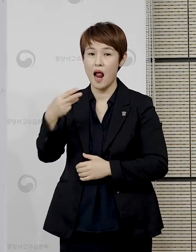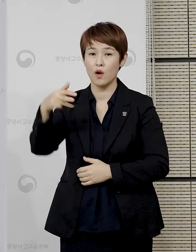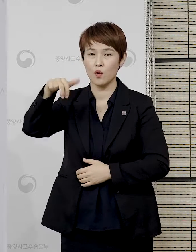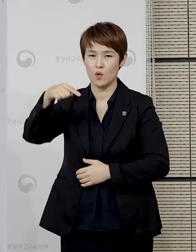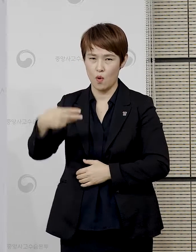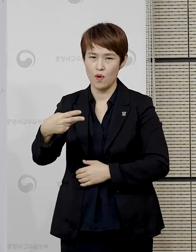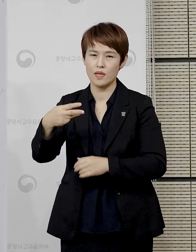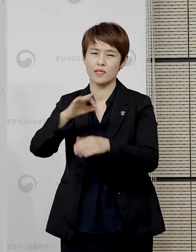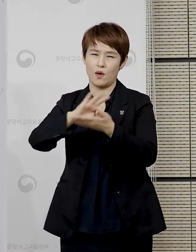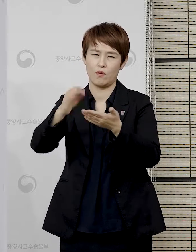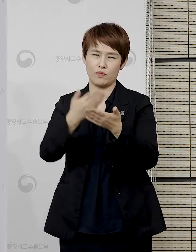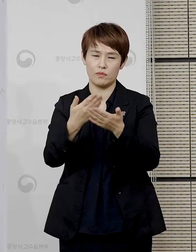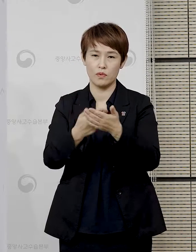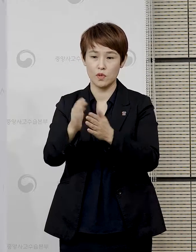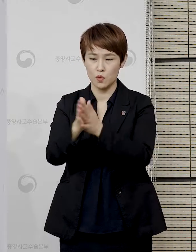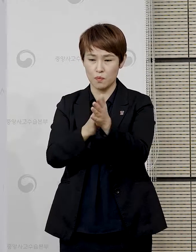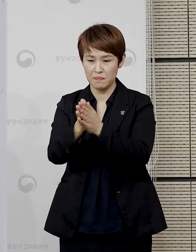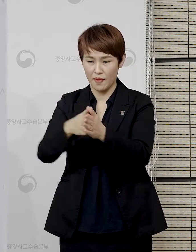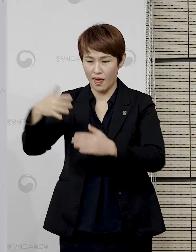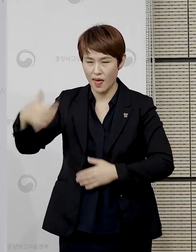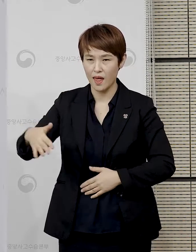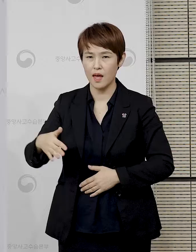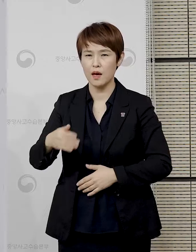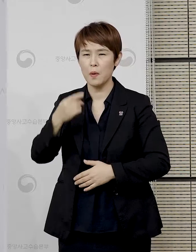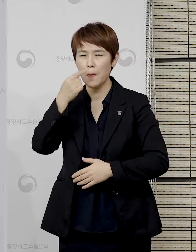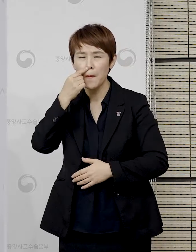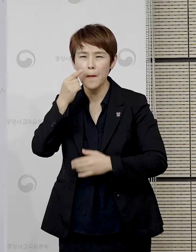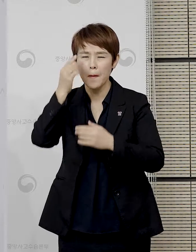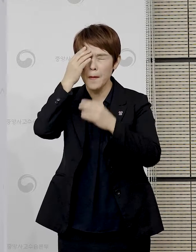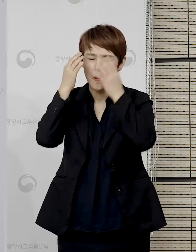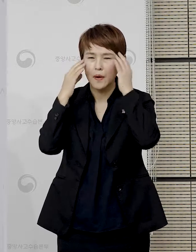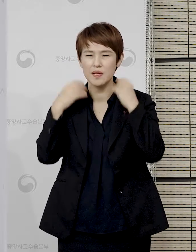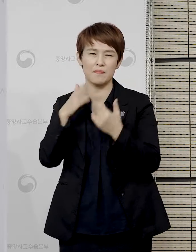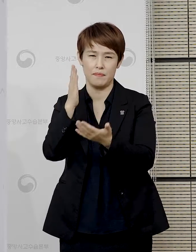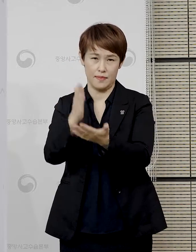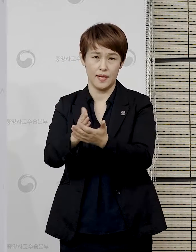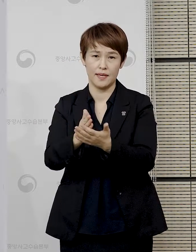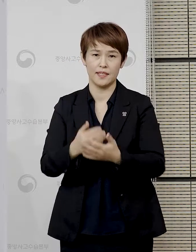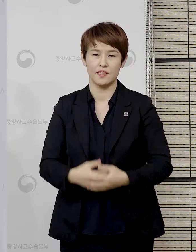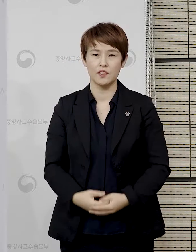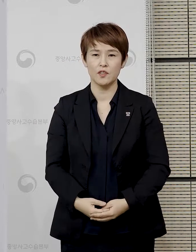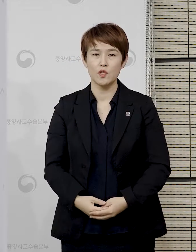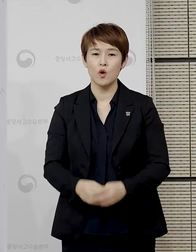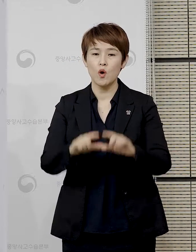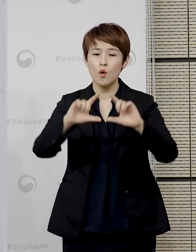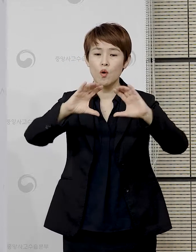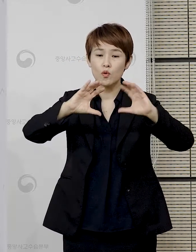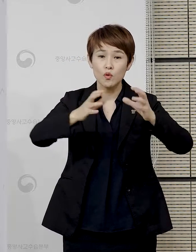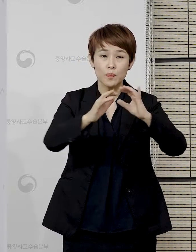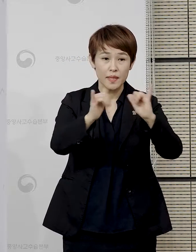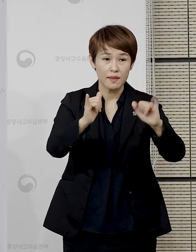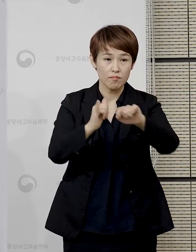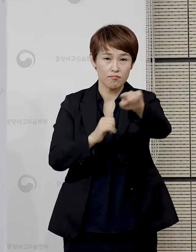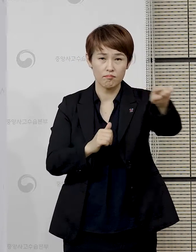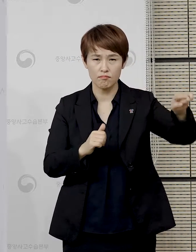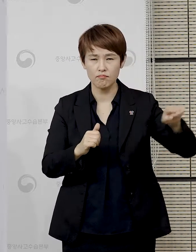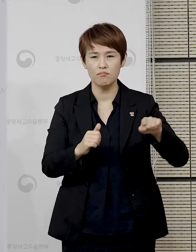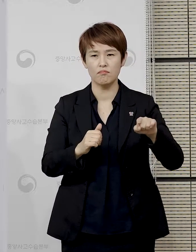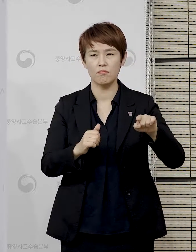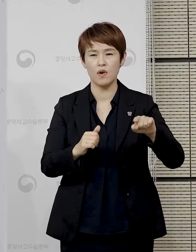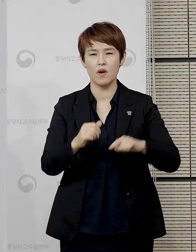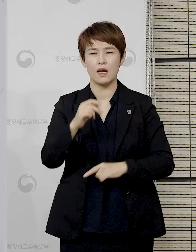바랍니다. 씻지 않은 손으로 눈, 코, 입을 만지지 마십시오. 일반 국민들의 경우에는